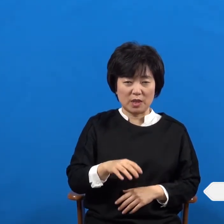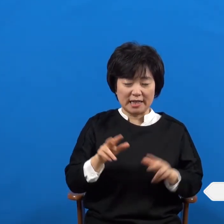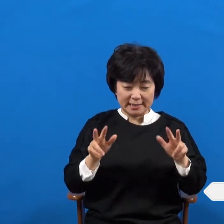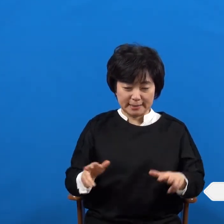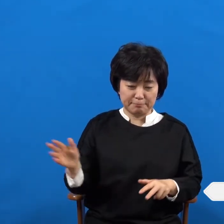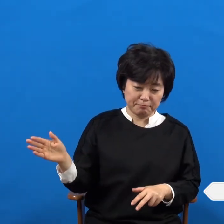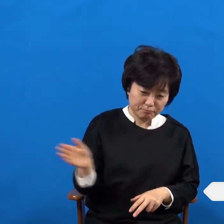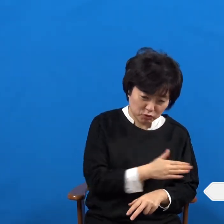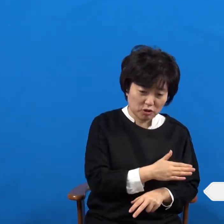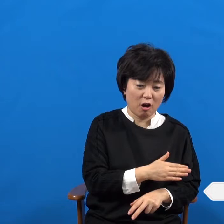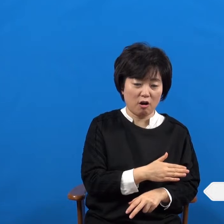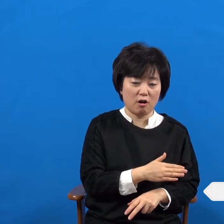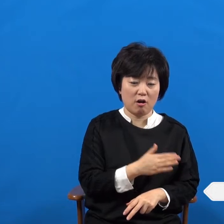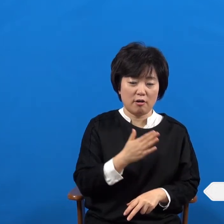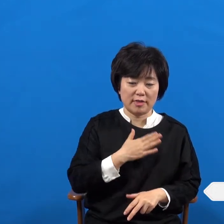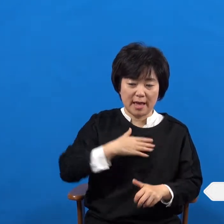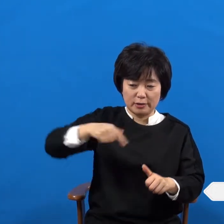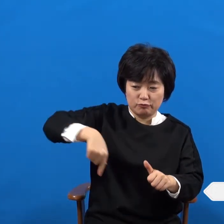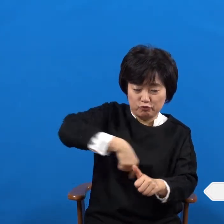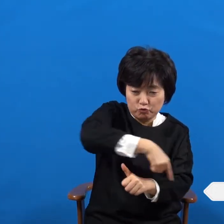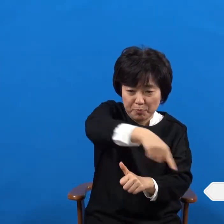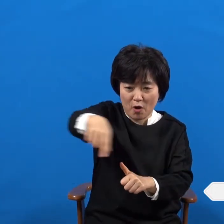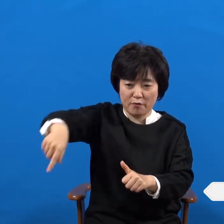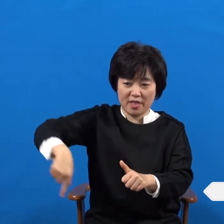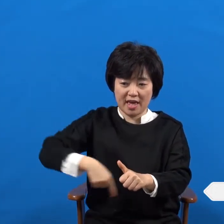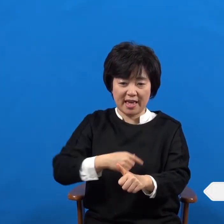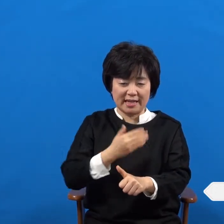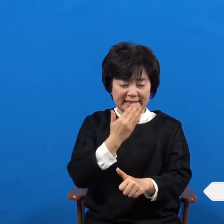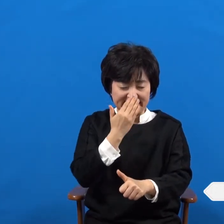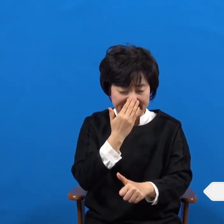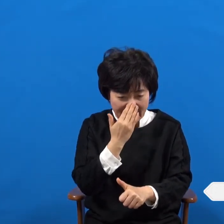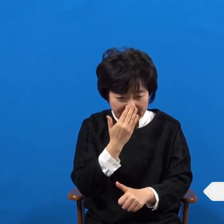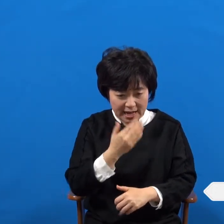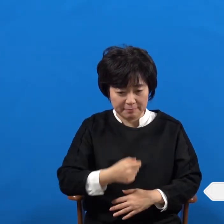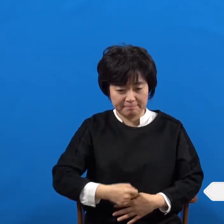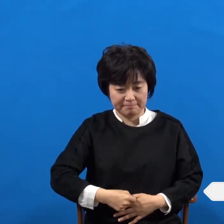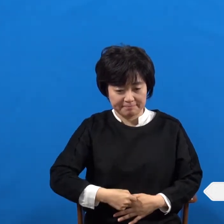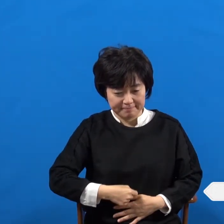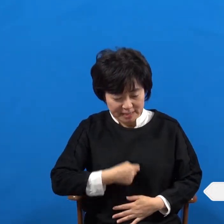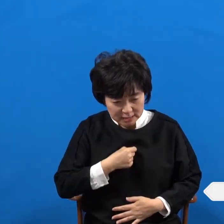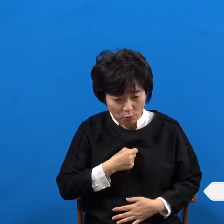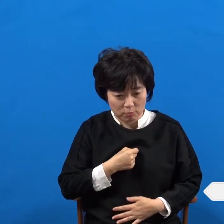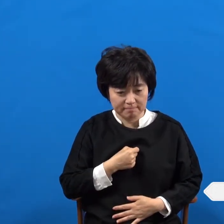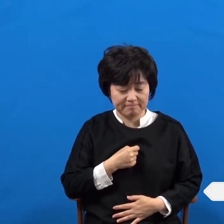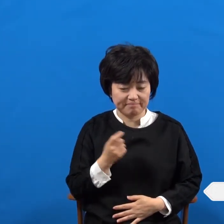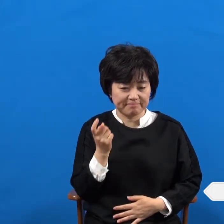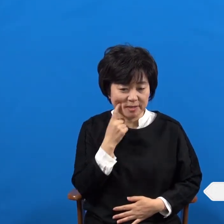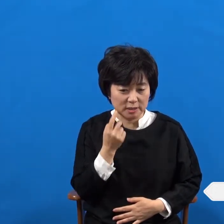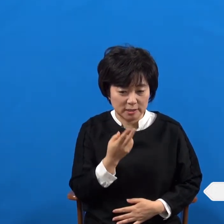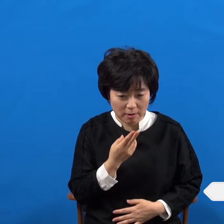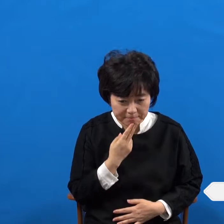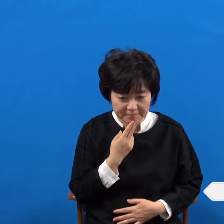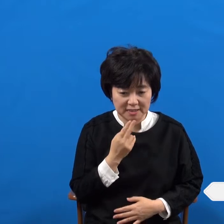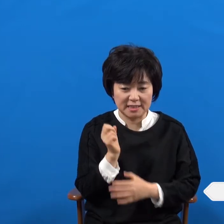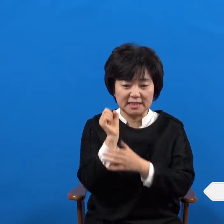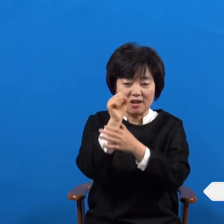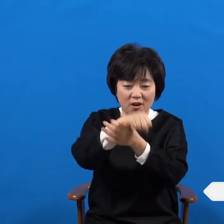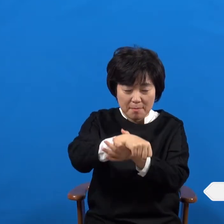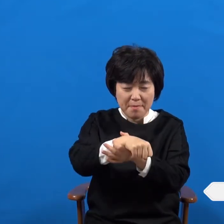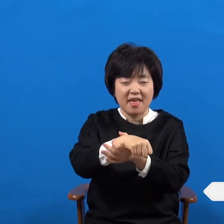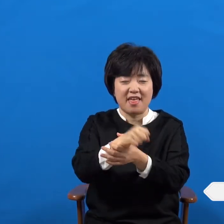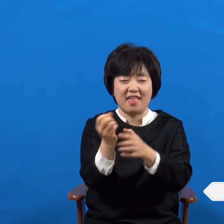지금부터, 내 주변에서부터 착함과 의로움과 진실함의 열매를 맺는